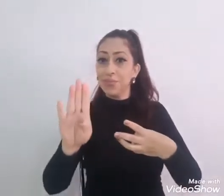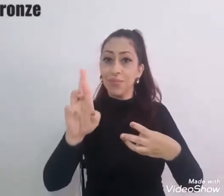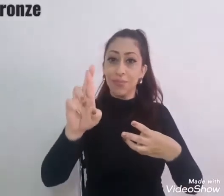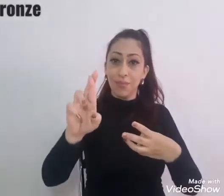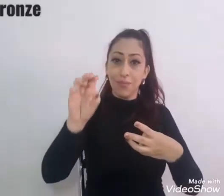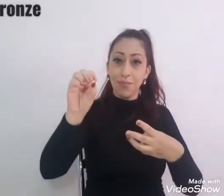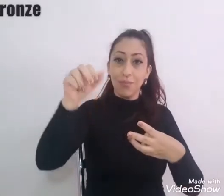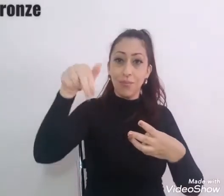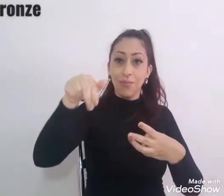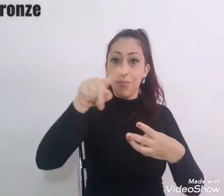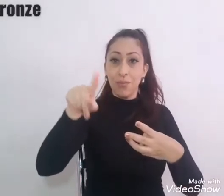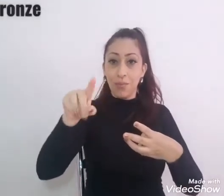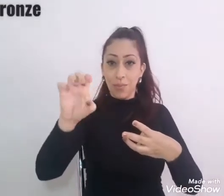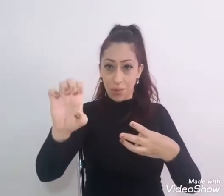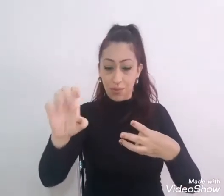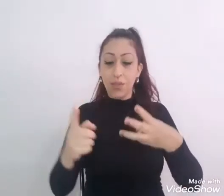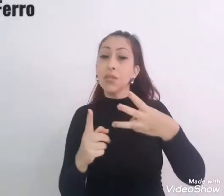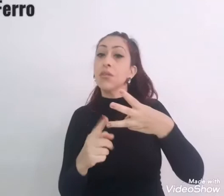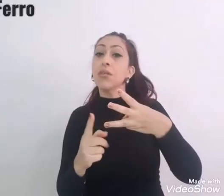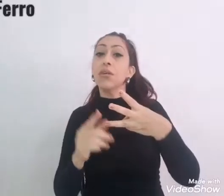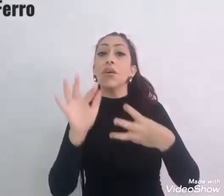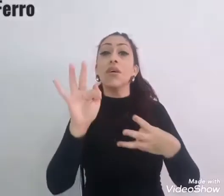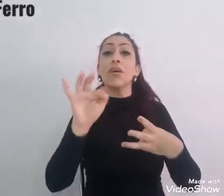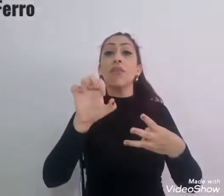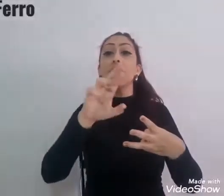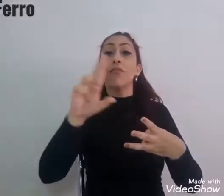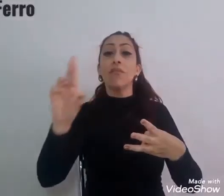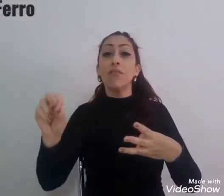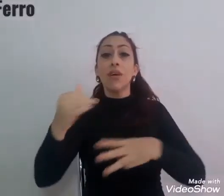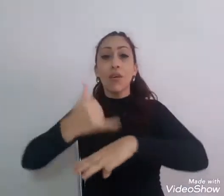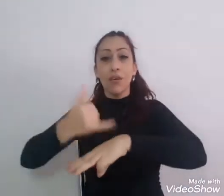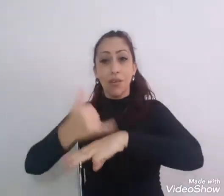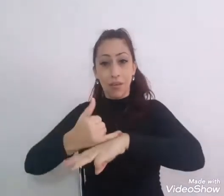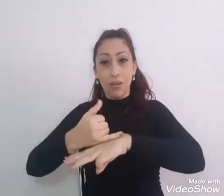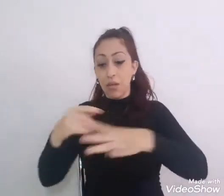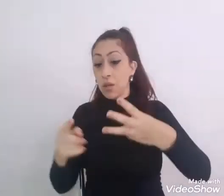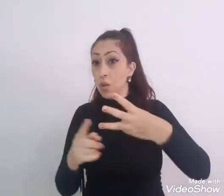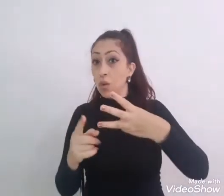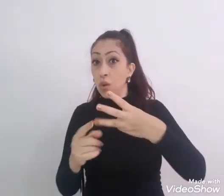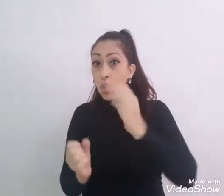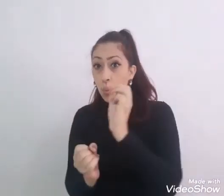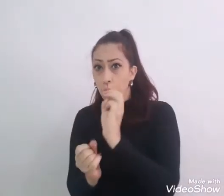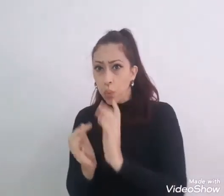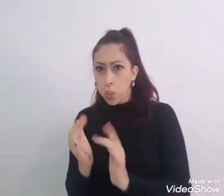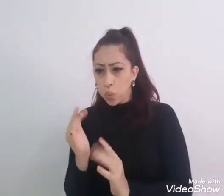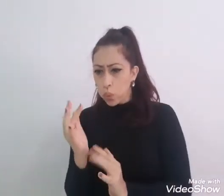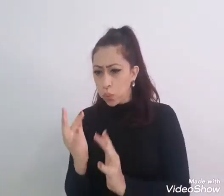a gente tem o ferro, que ele precisa ser aquecido a altas temperaturas, altíssimas temperaturas, para poder ser manuseado